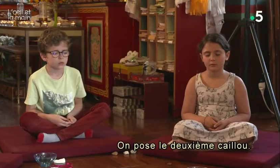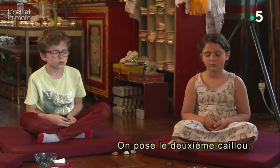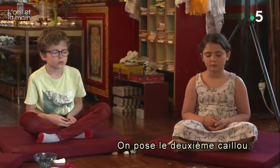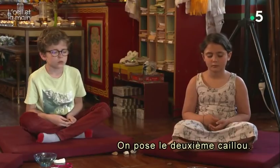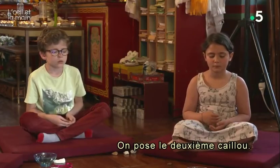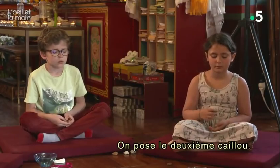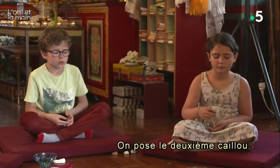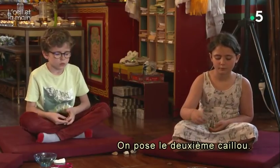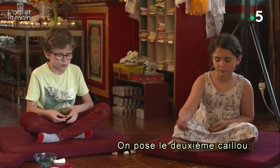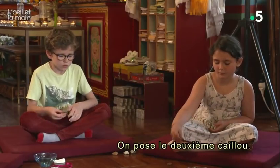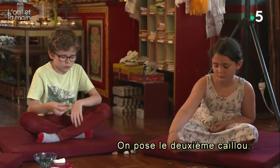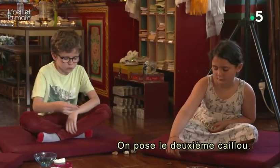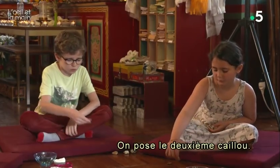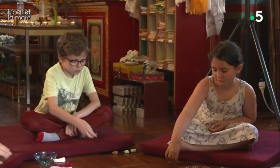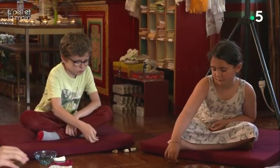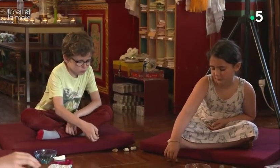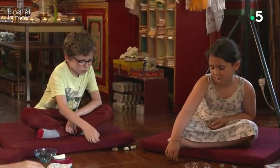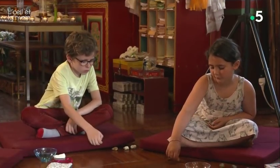le deuxième caillou.